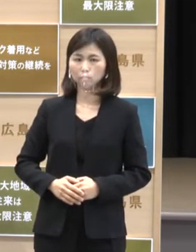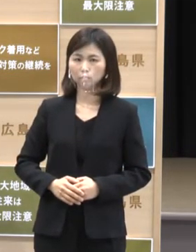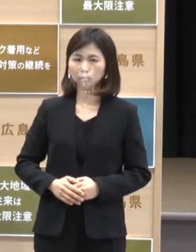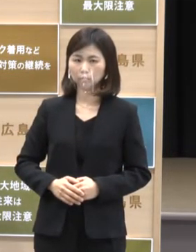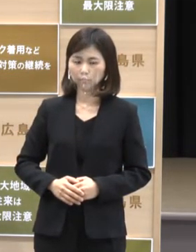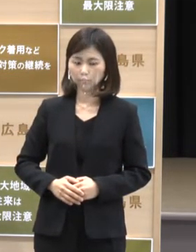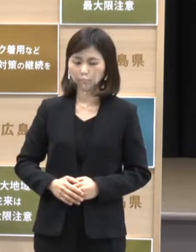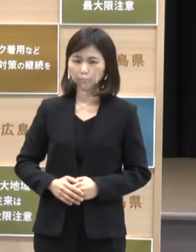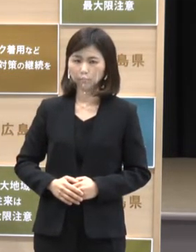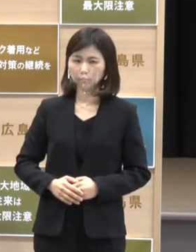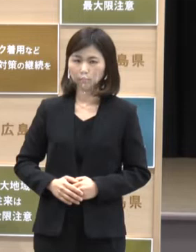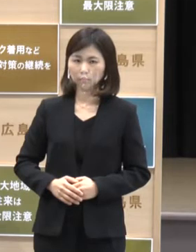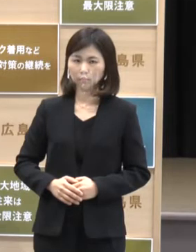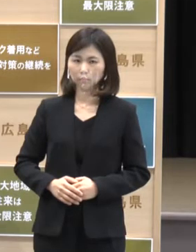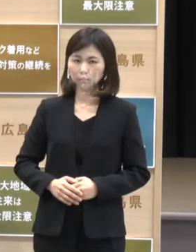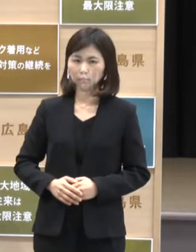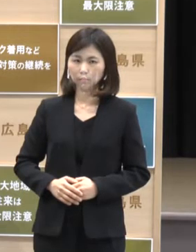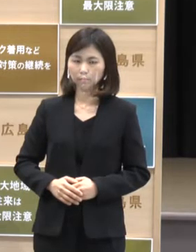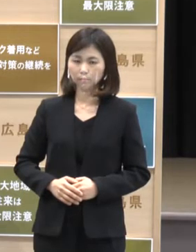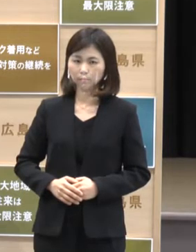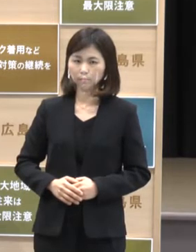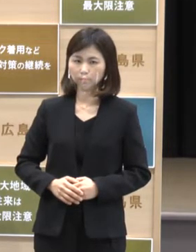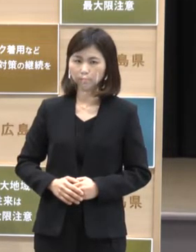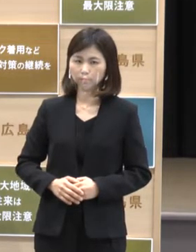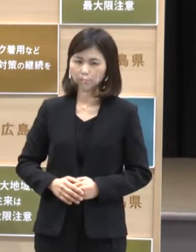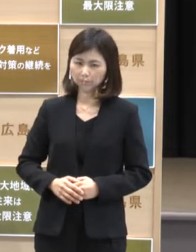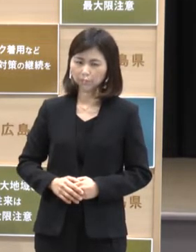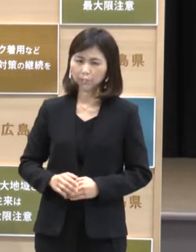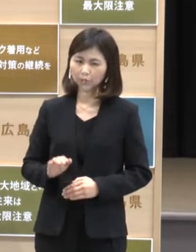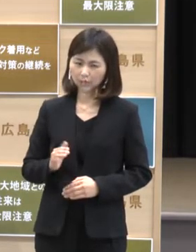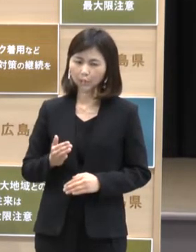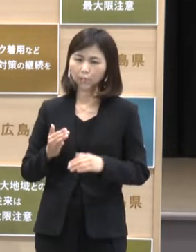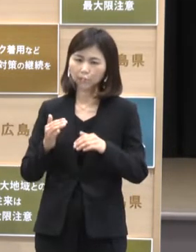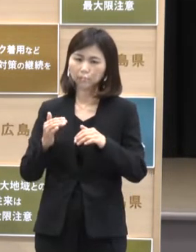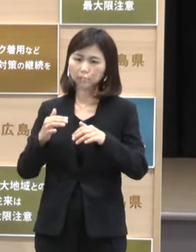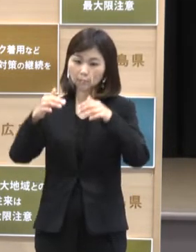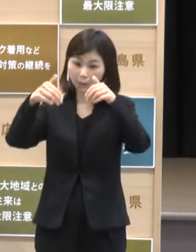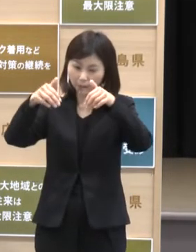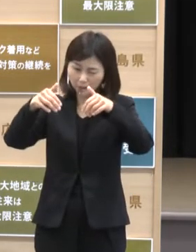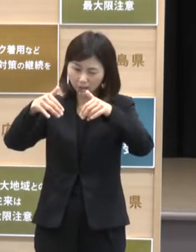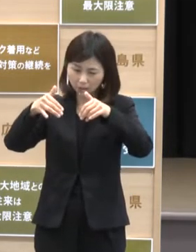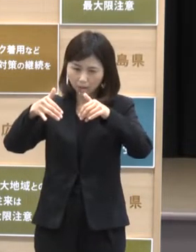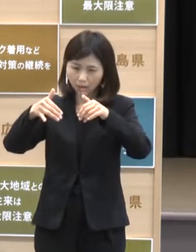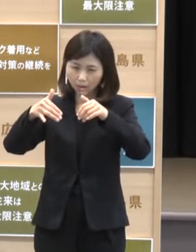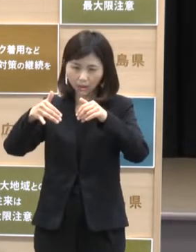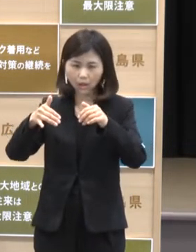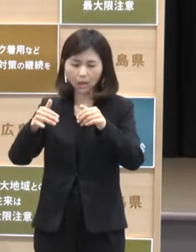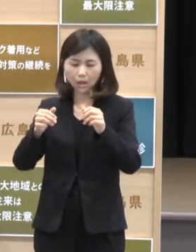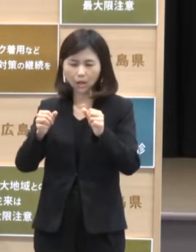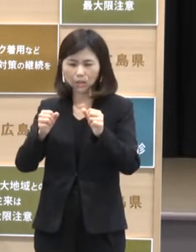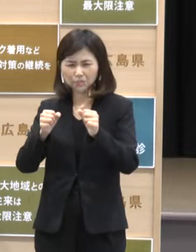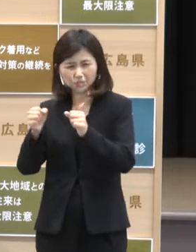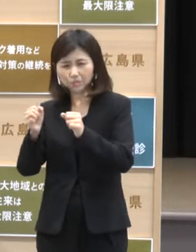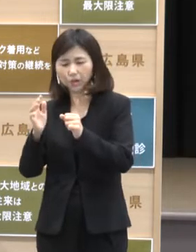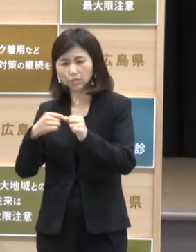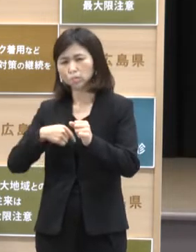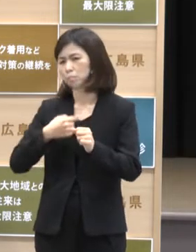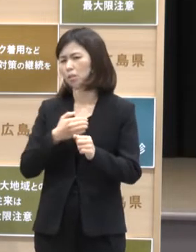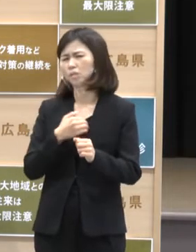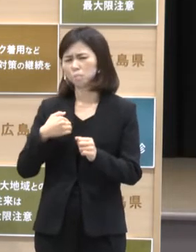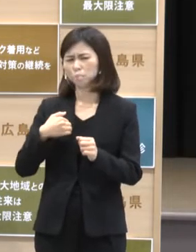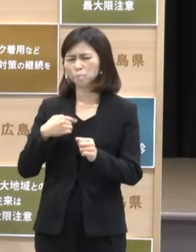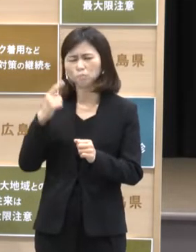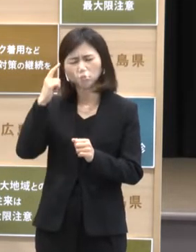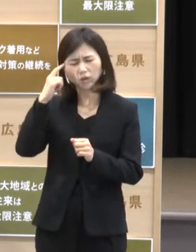なかなかですね、その中でもやはり自分は大丈夫だとか、ここは大丈夫だという意識が強い